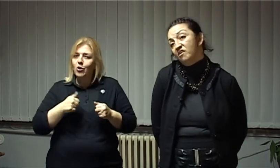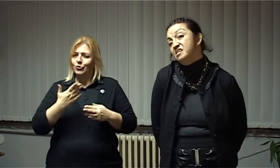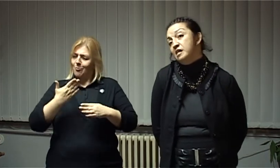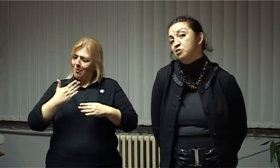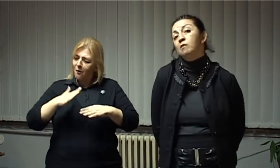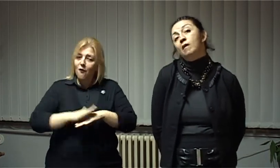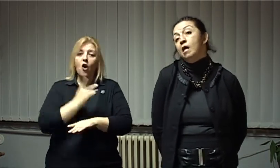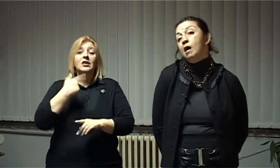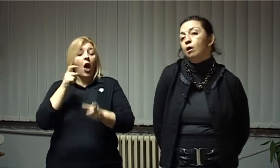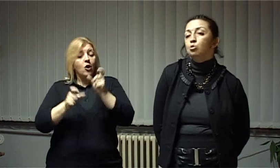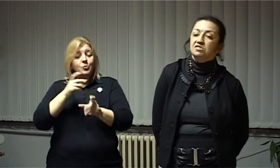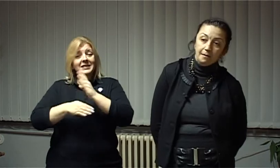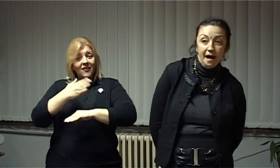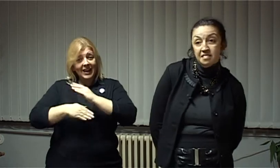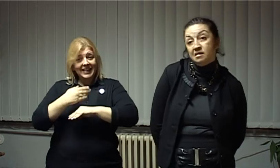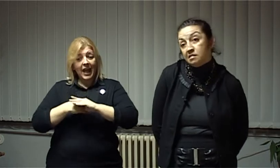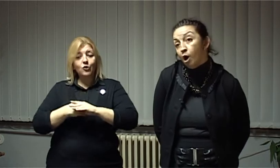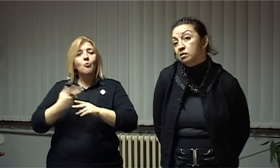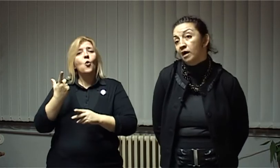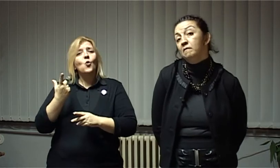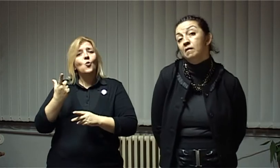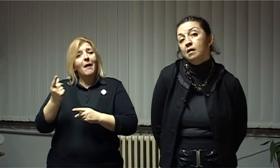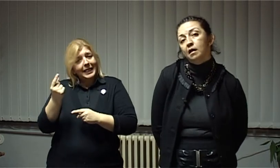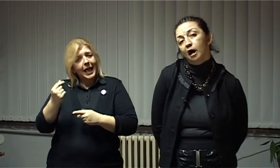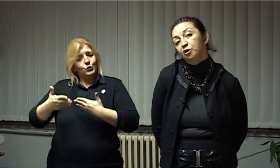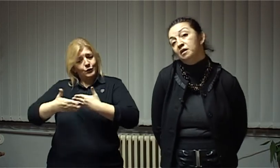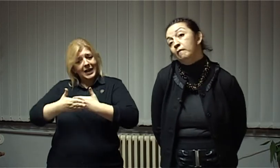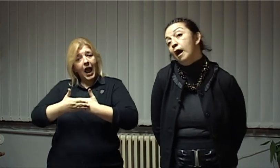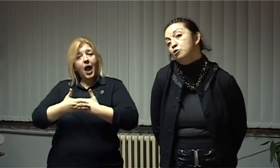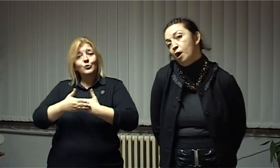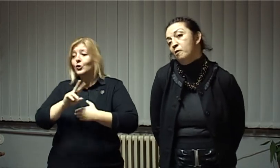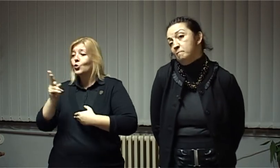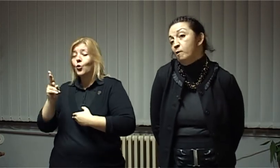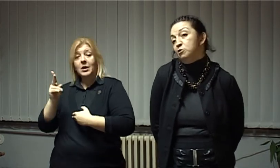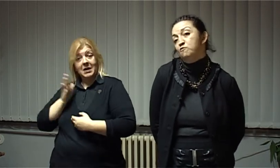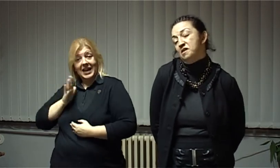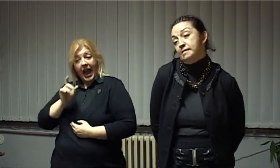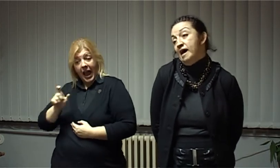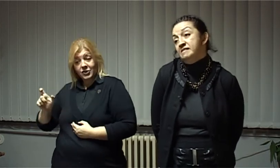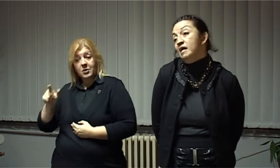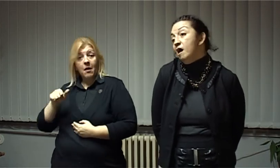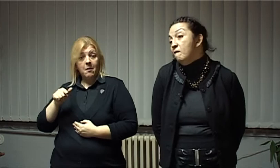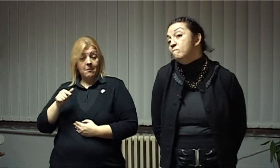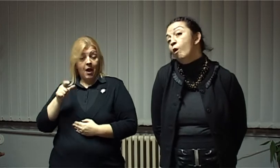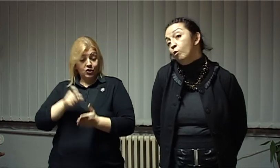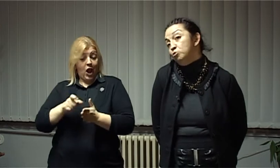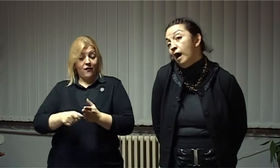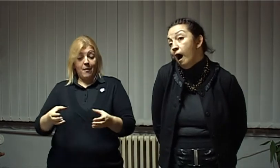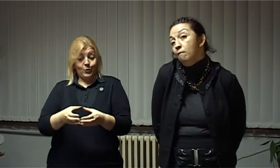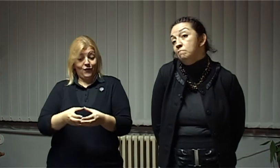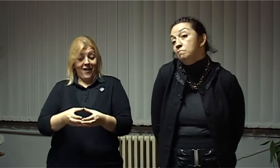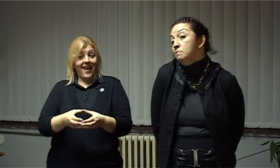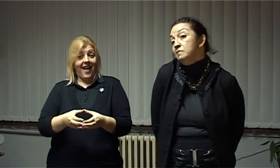sa invaliditetom u saradnji sa ostalim građanima i članovima ove društvene zajednice